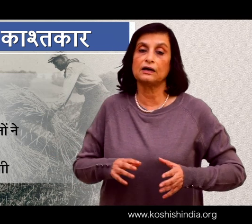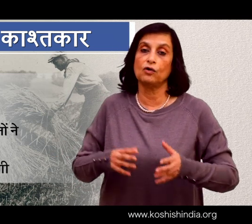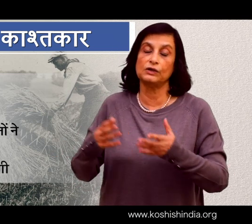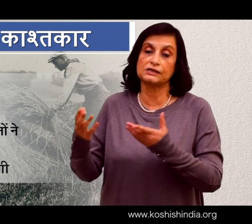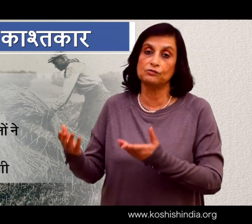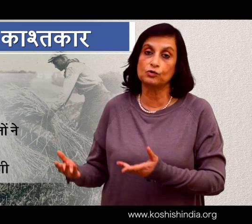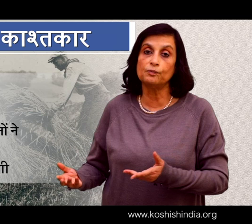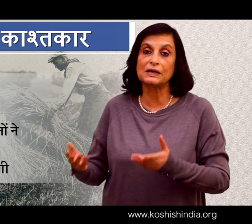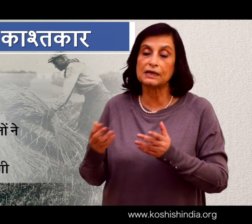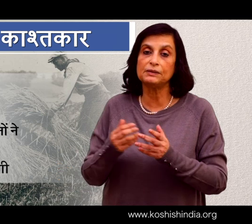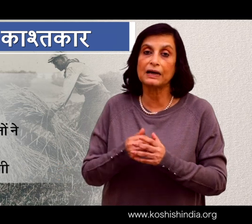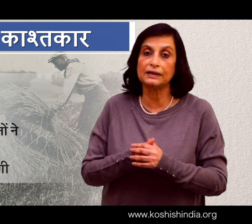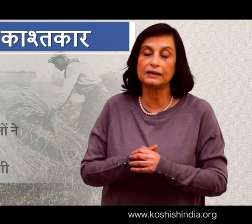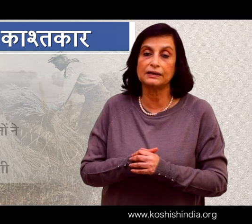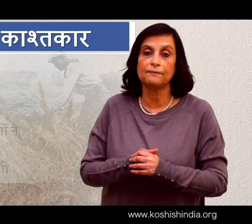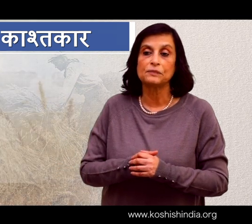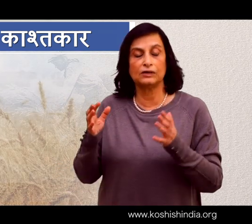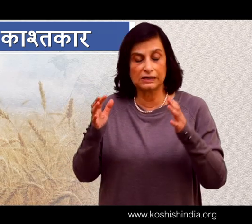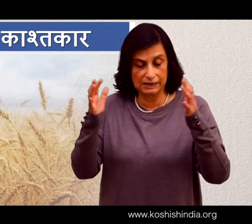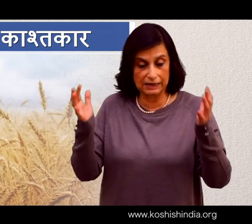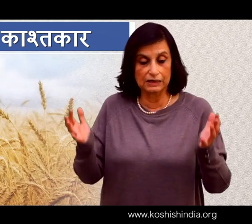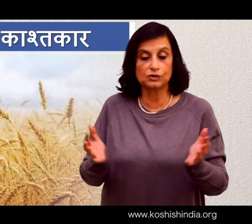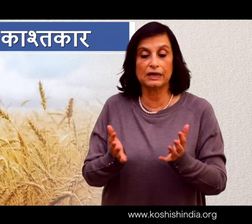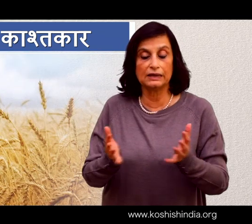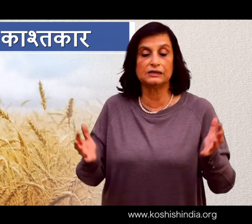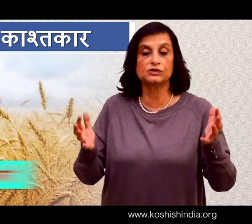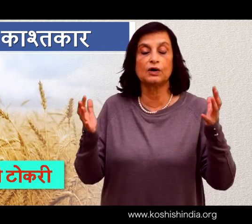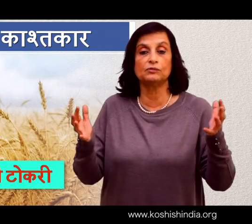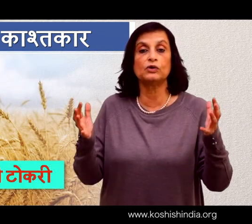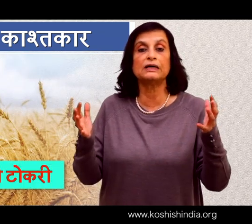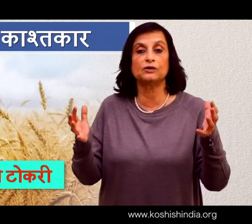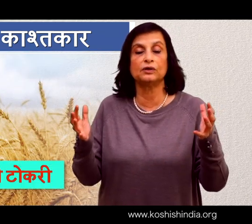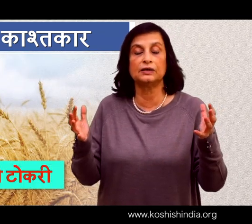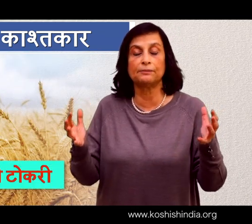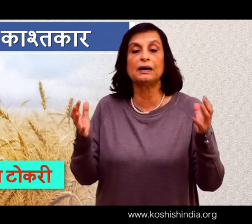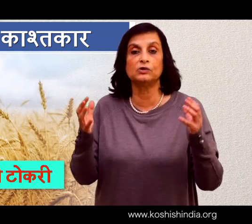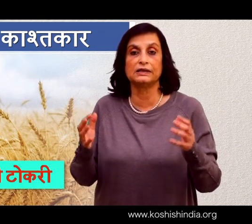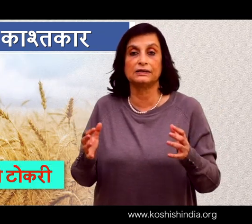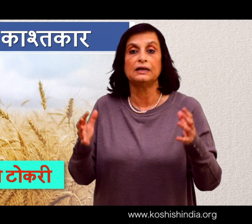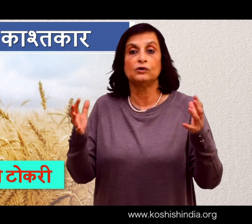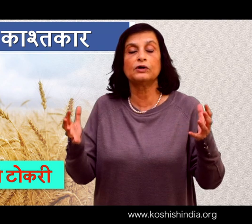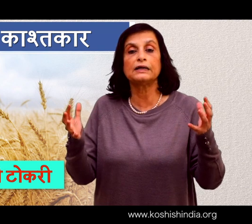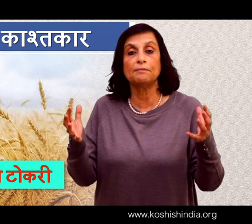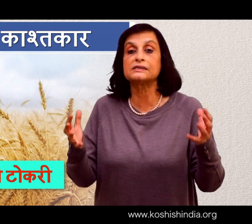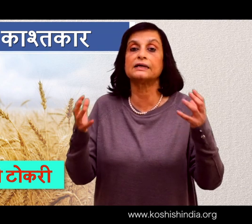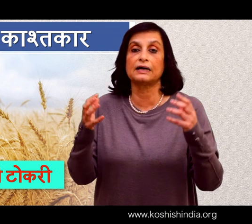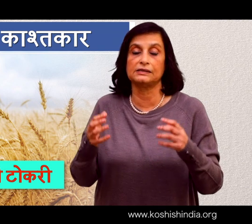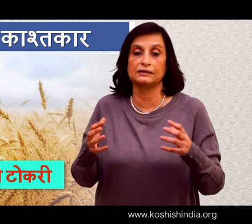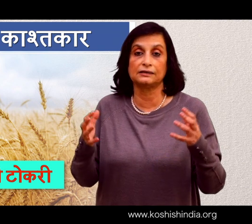थीऔरइससेउन्हें काफीमुनाफाहोरहाथा।औरयहक्षेत्र, जिसेहमअन्नभंडार, अमेरिकीअन्नभंडारकहते